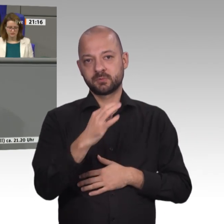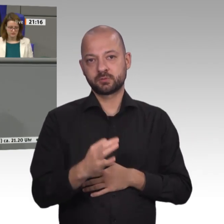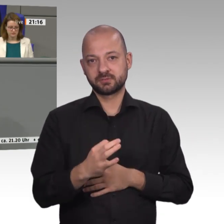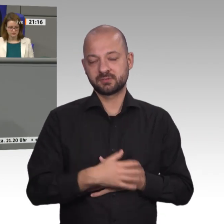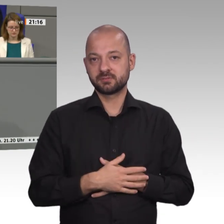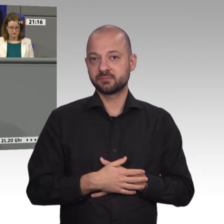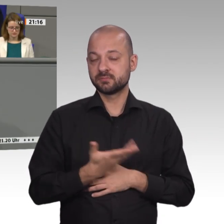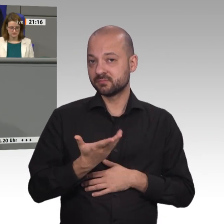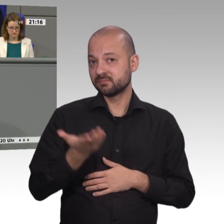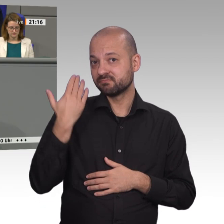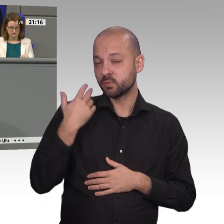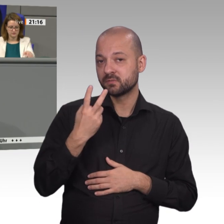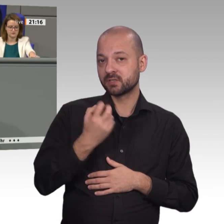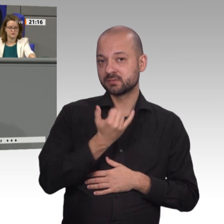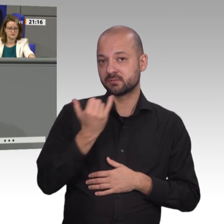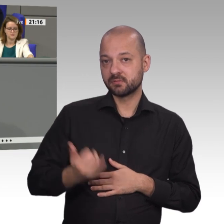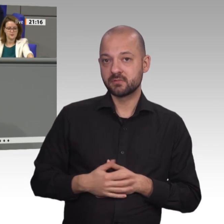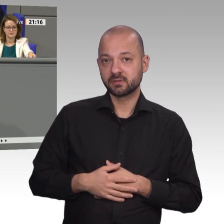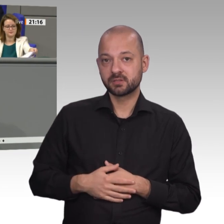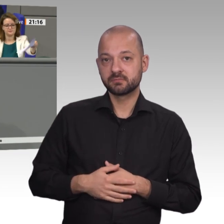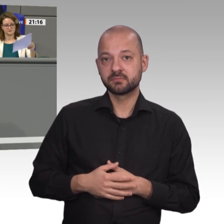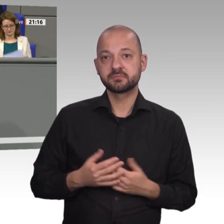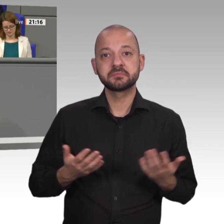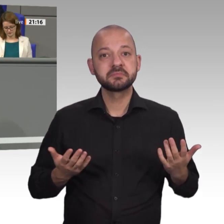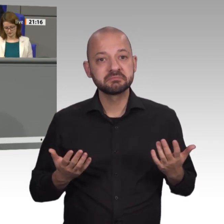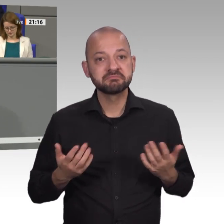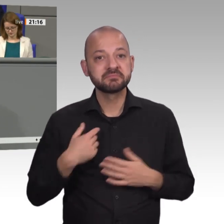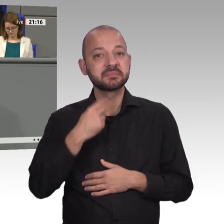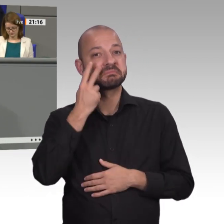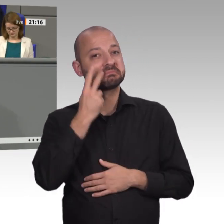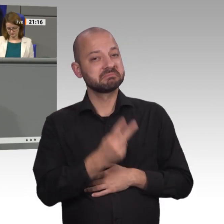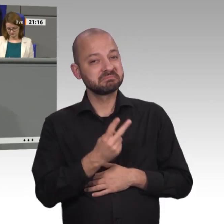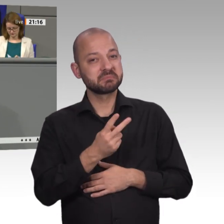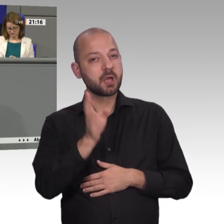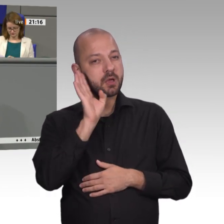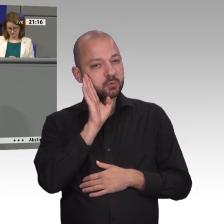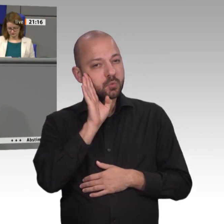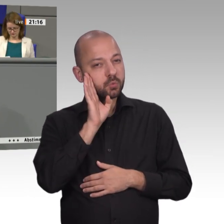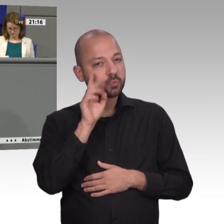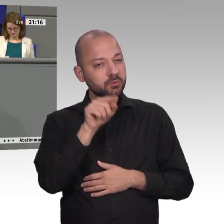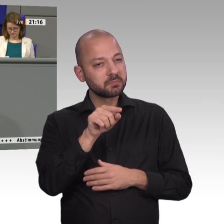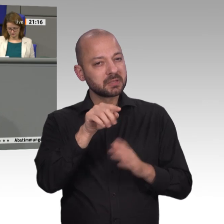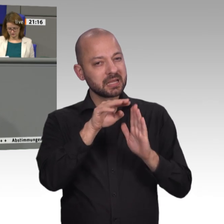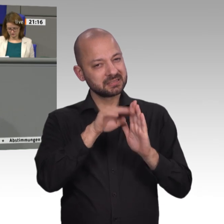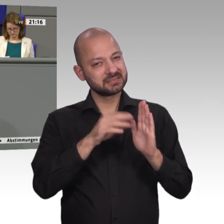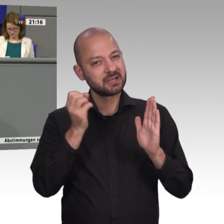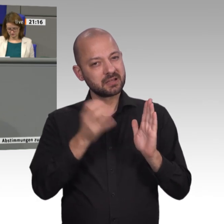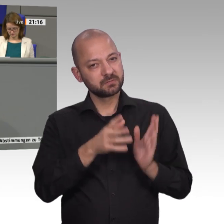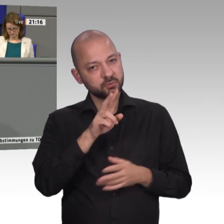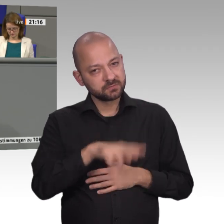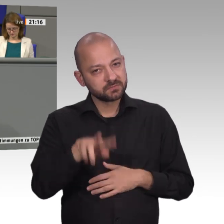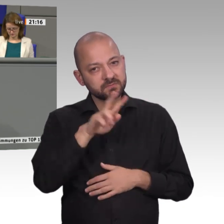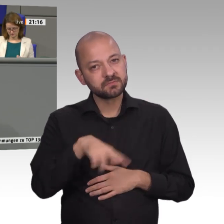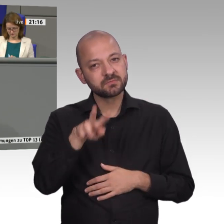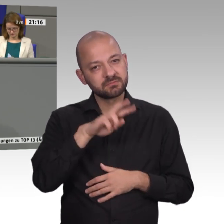Ausgleichsabgabe deutlich zu gering berechnet ist und dass man, wenn man jetzt die Quote absenkt, dann schauen muss, ob es tatsächlich